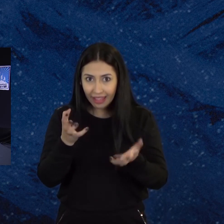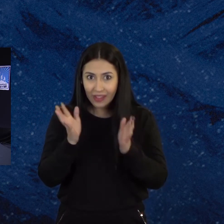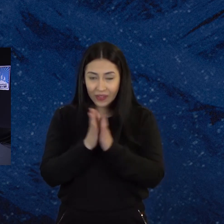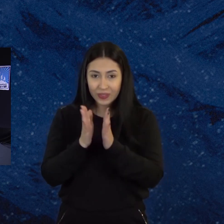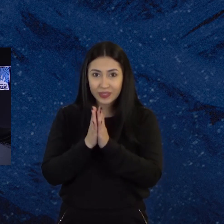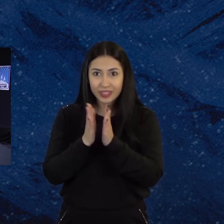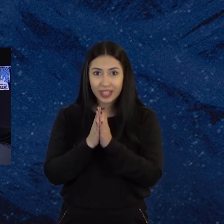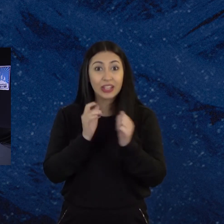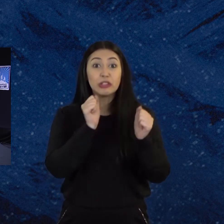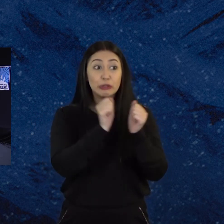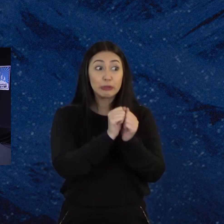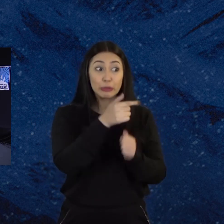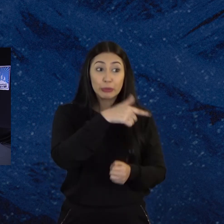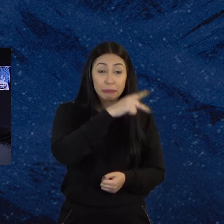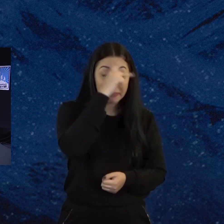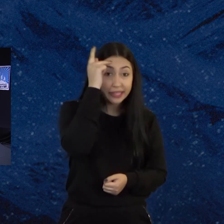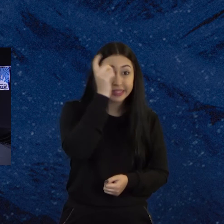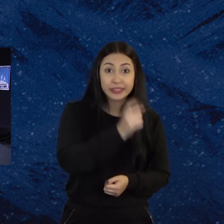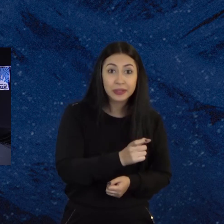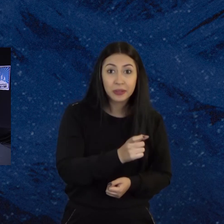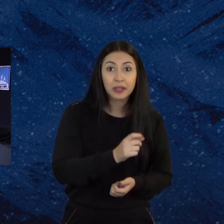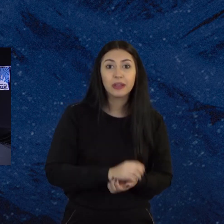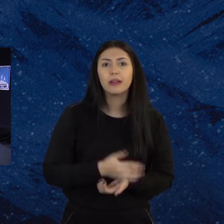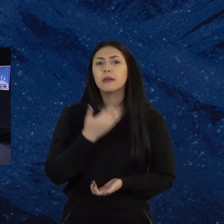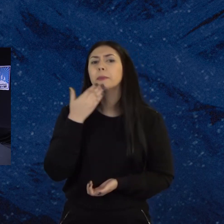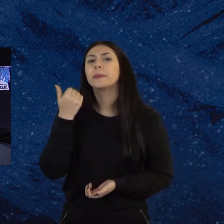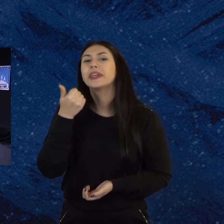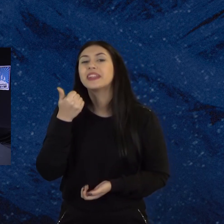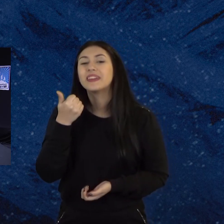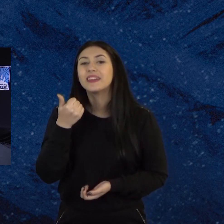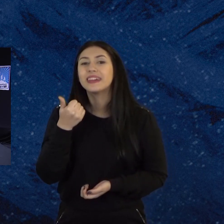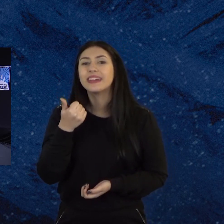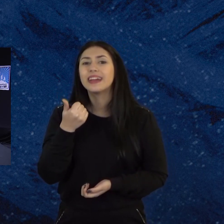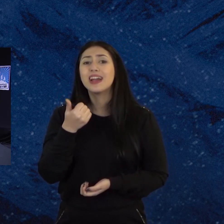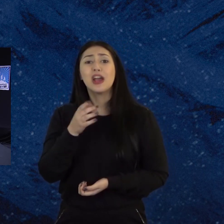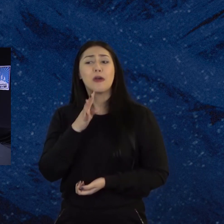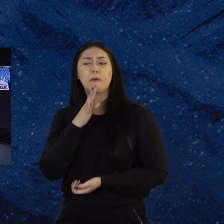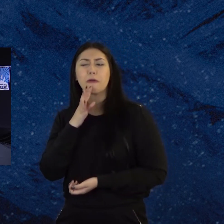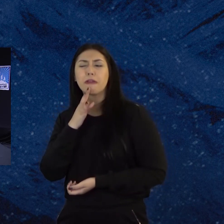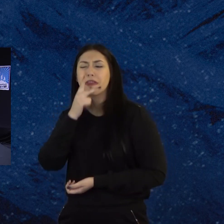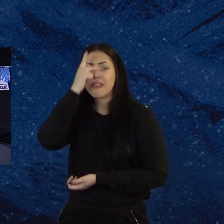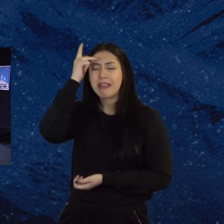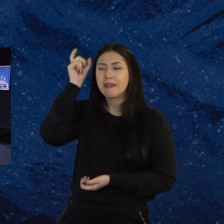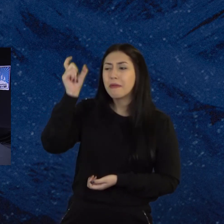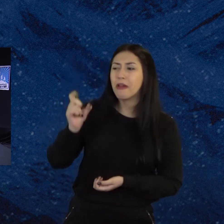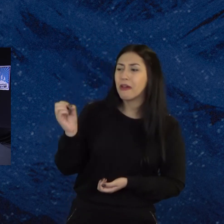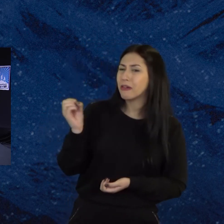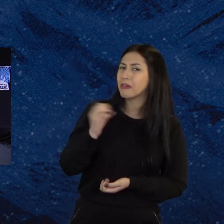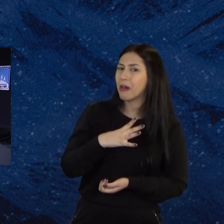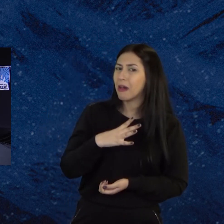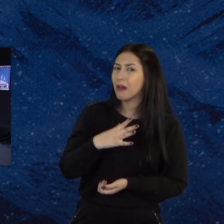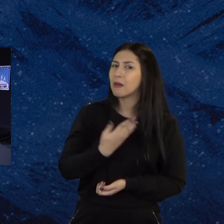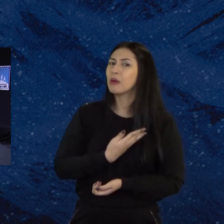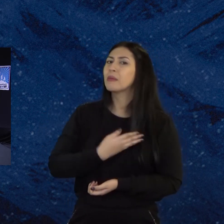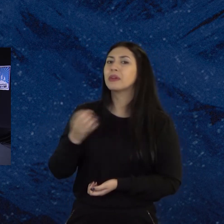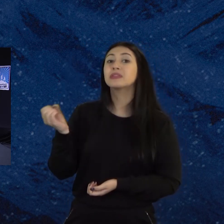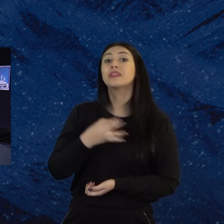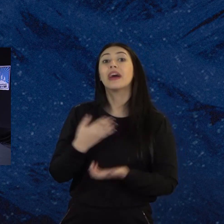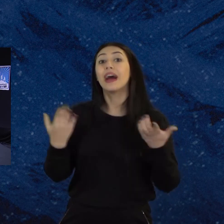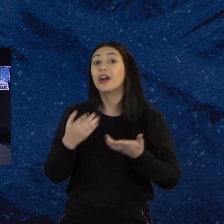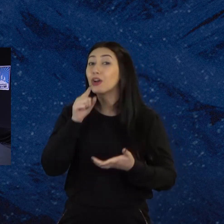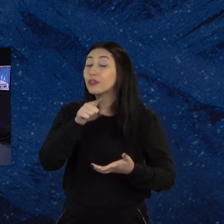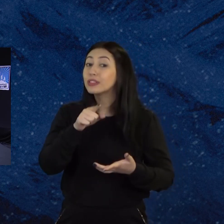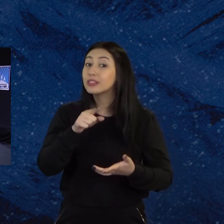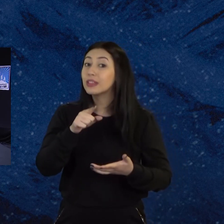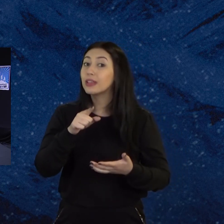com seu amigo também? Ou até melhor, fazer uma nova amizade? Conhecer um novo irmão, então agora é o seu